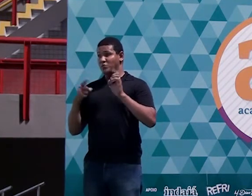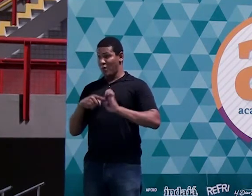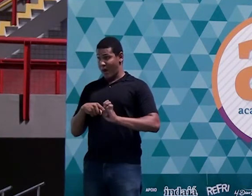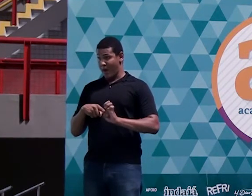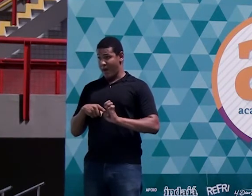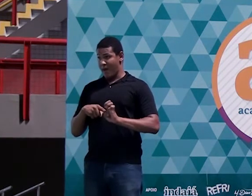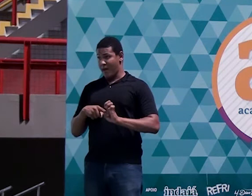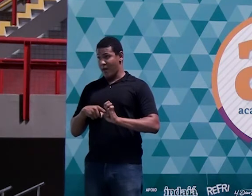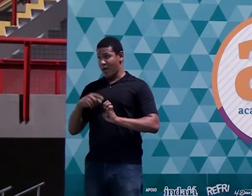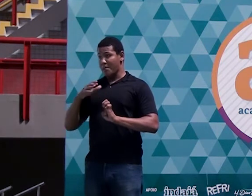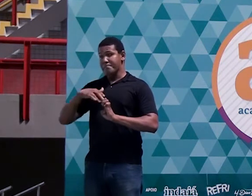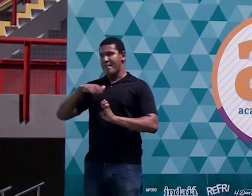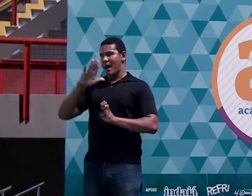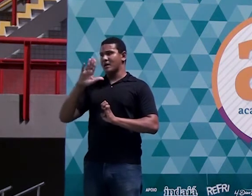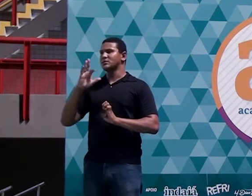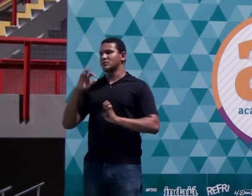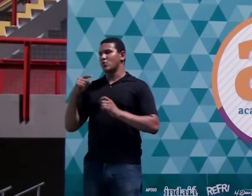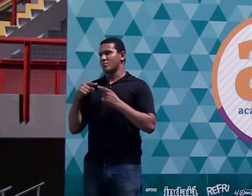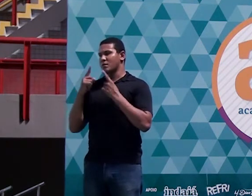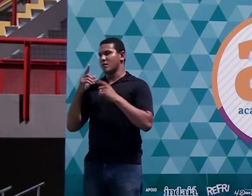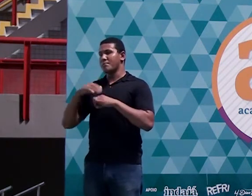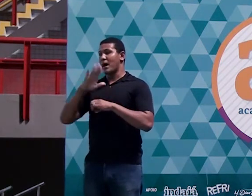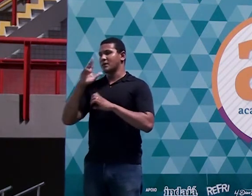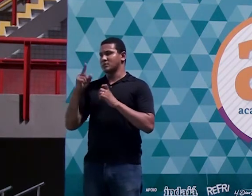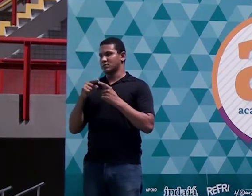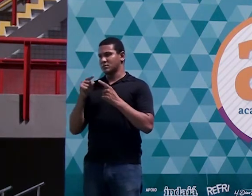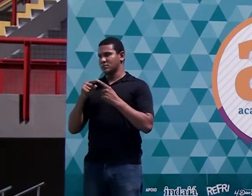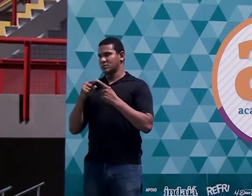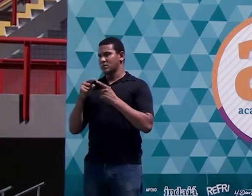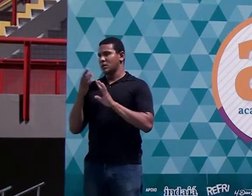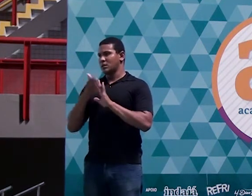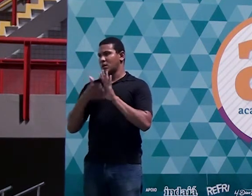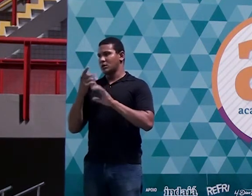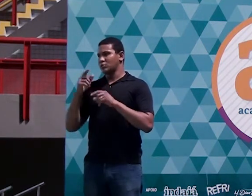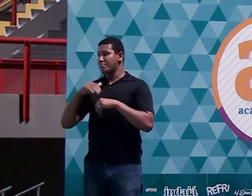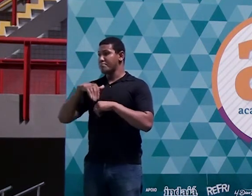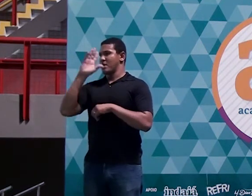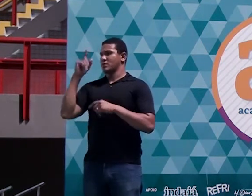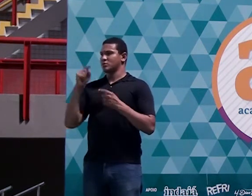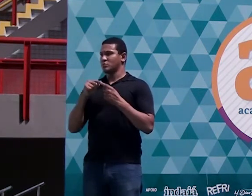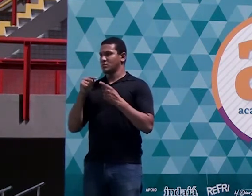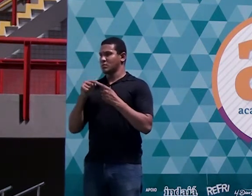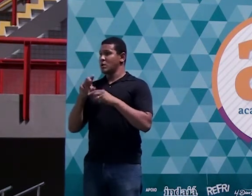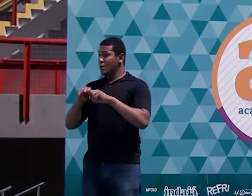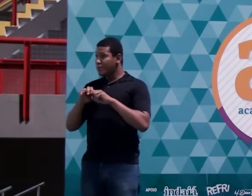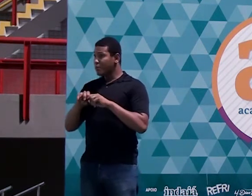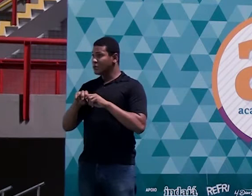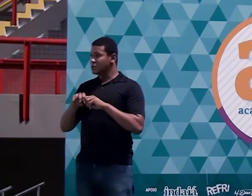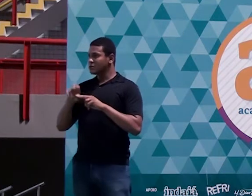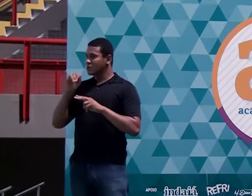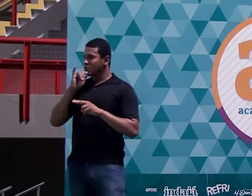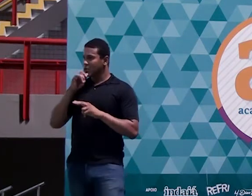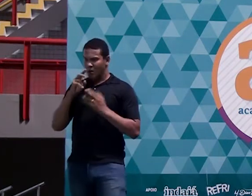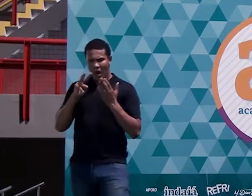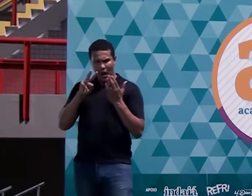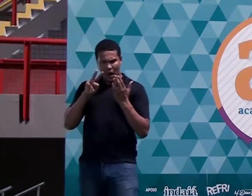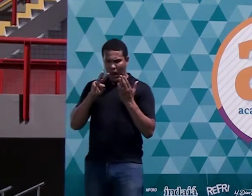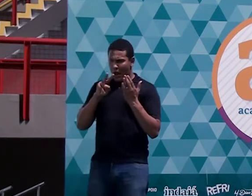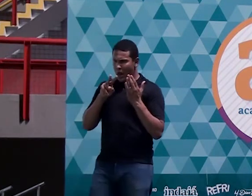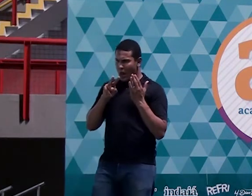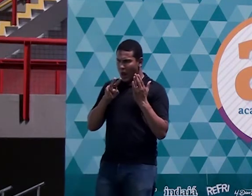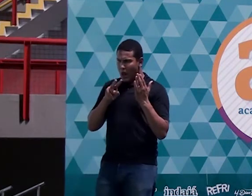mais a ver com o texto. Tá bom? Por isso que quando você for fazer uma prova, você não pode deixar de ler o